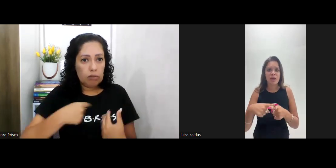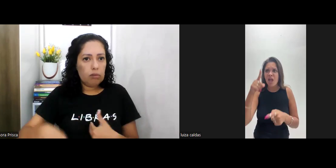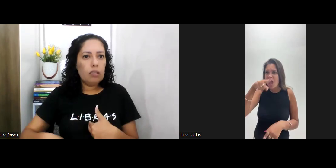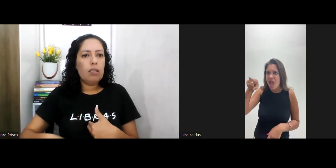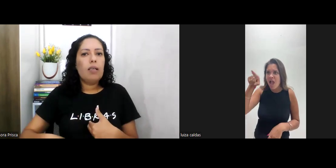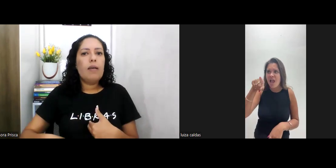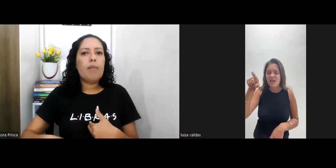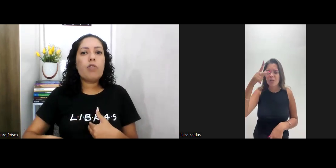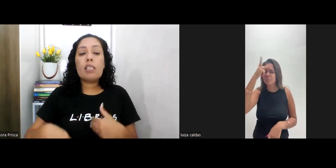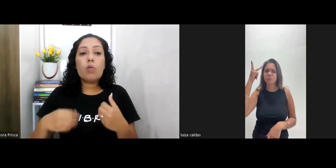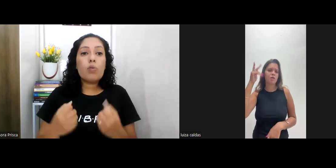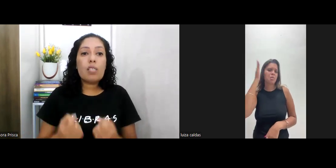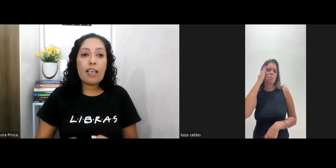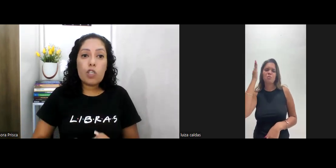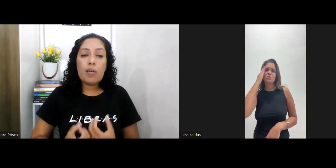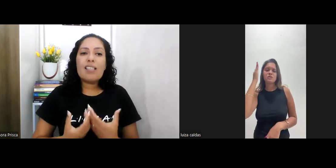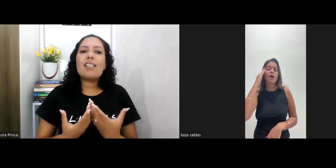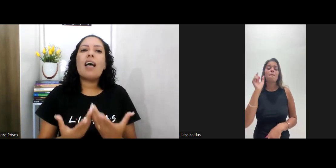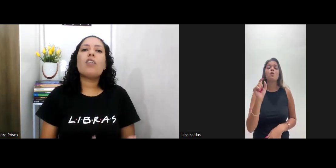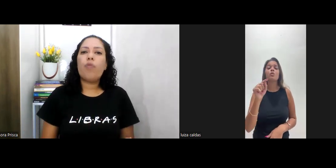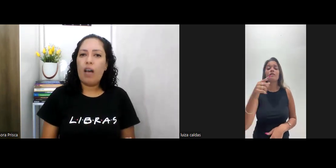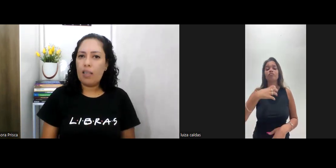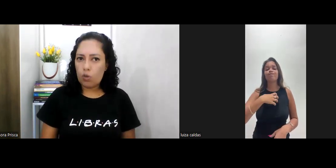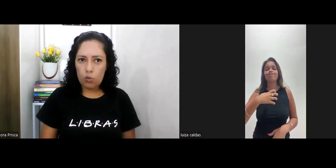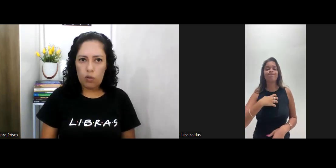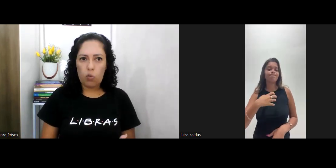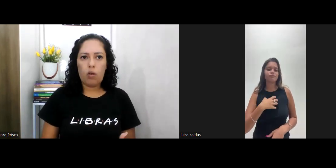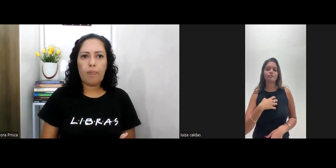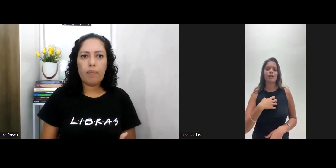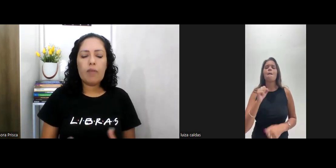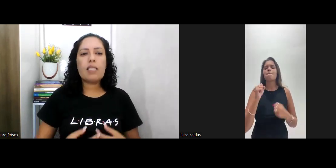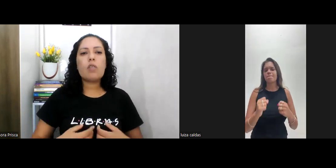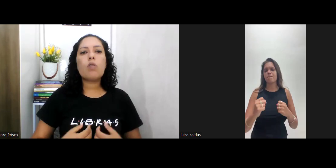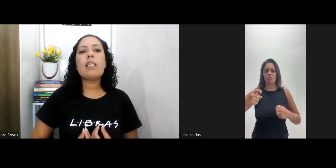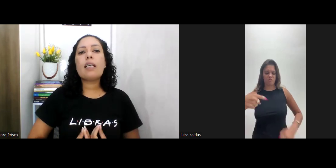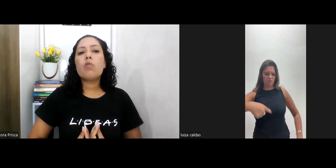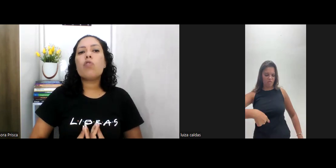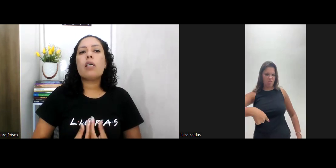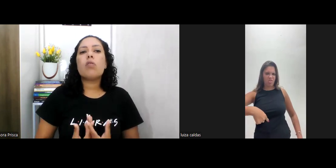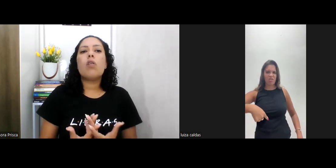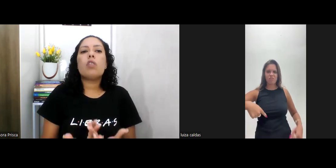apontar, mas você não consegue expressar de fato a sua dor. Você não